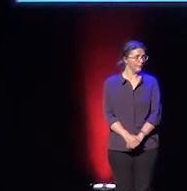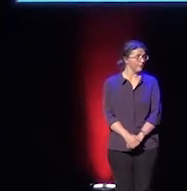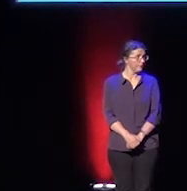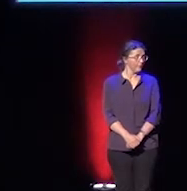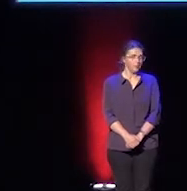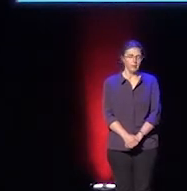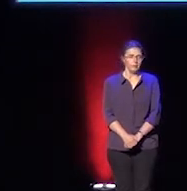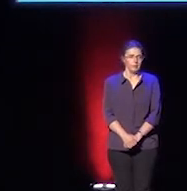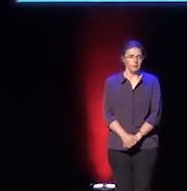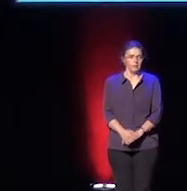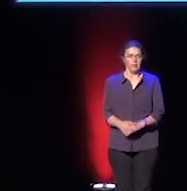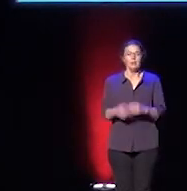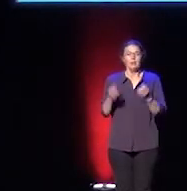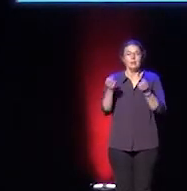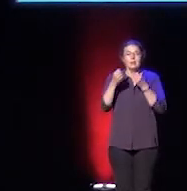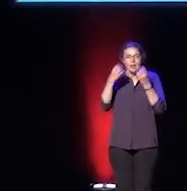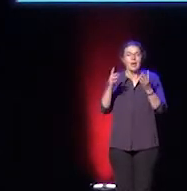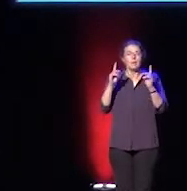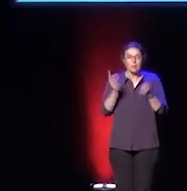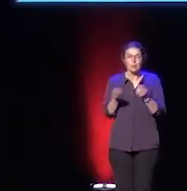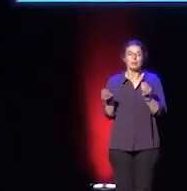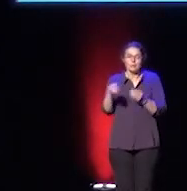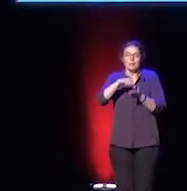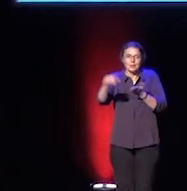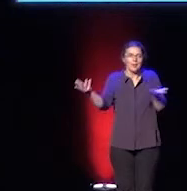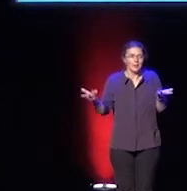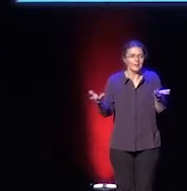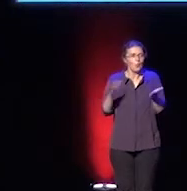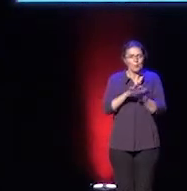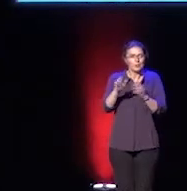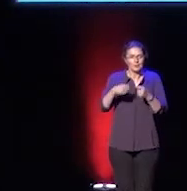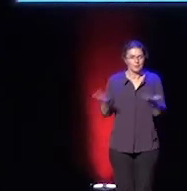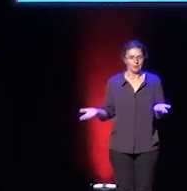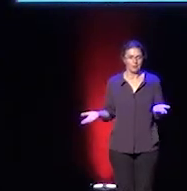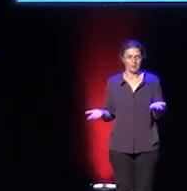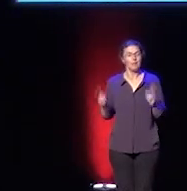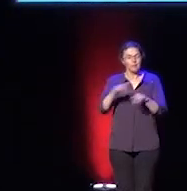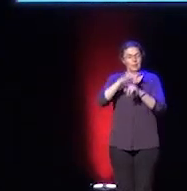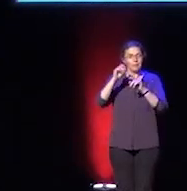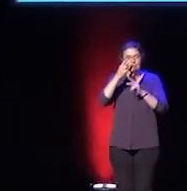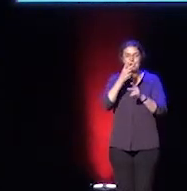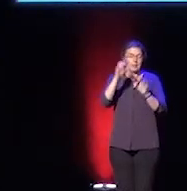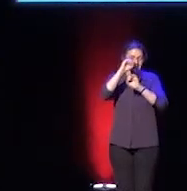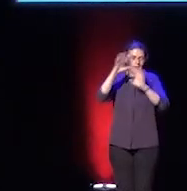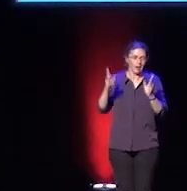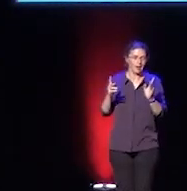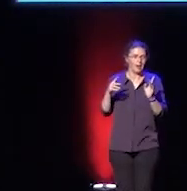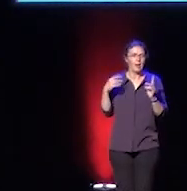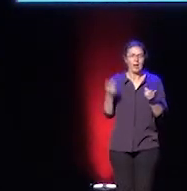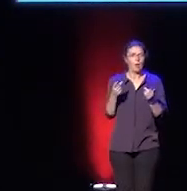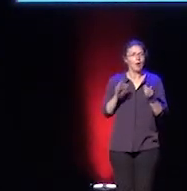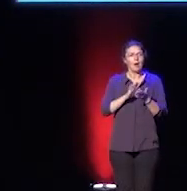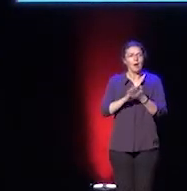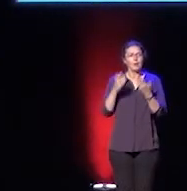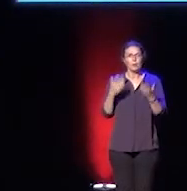Dass das nicht zum Nulltarif zu haben ist, darüber sind wir uns im Klaren. Und zum Nulltarif sind auch keine